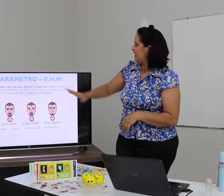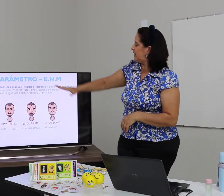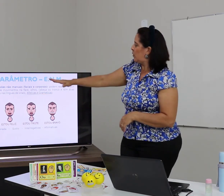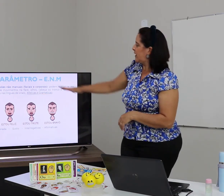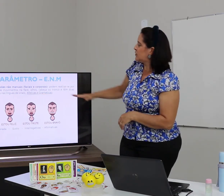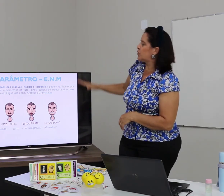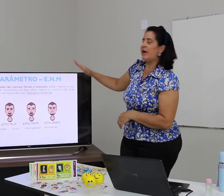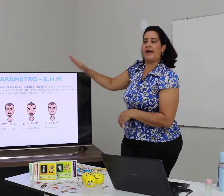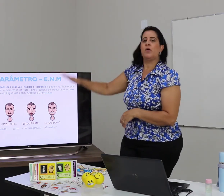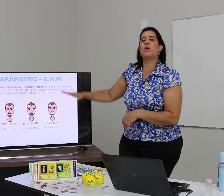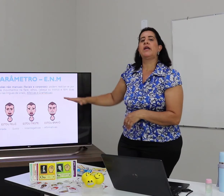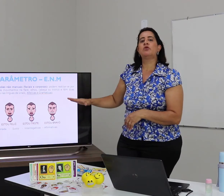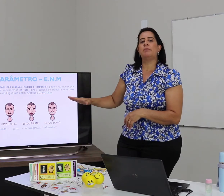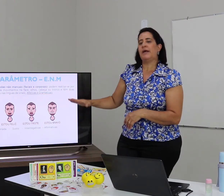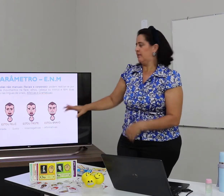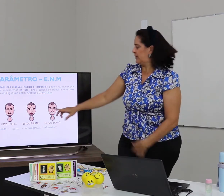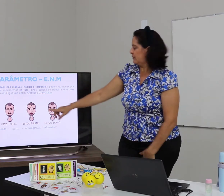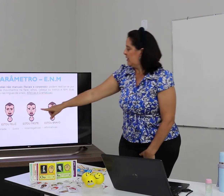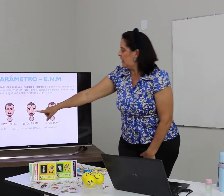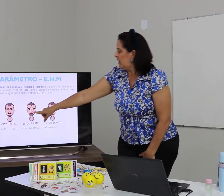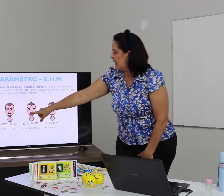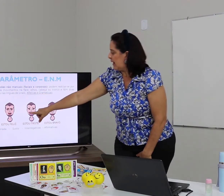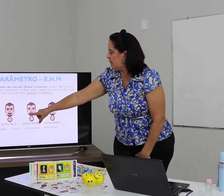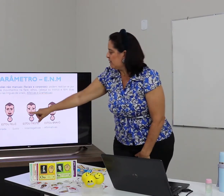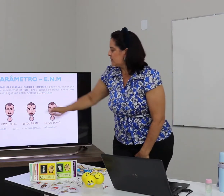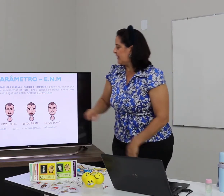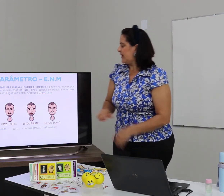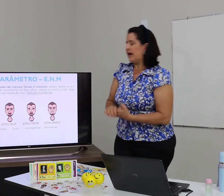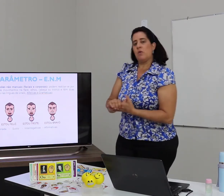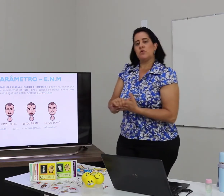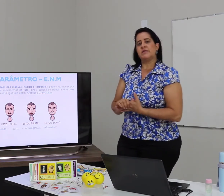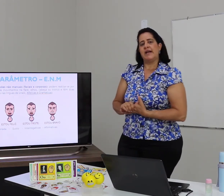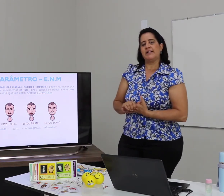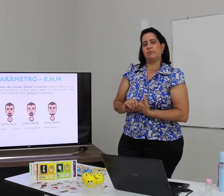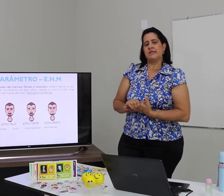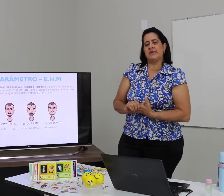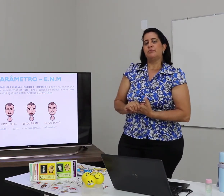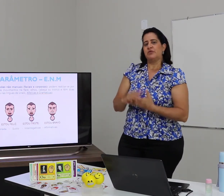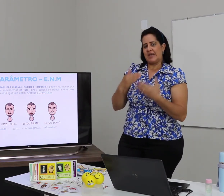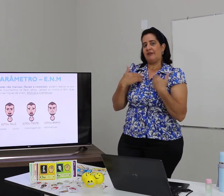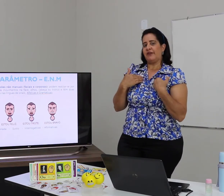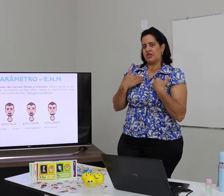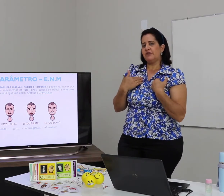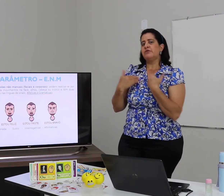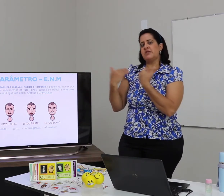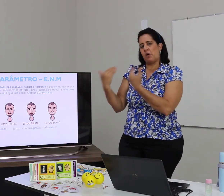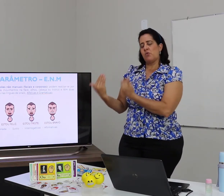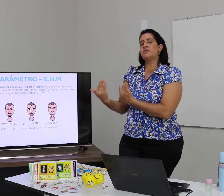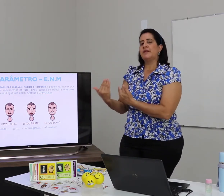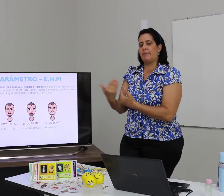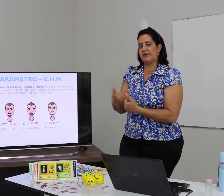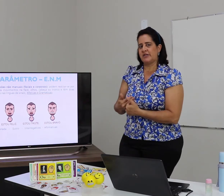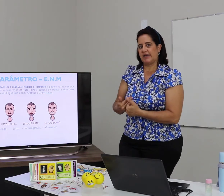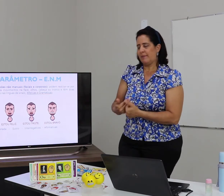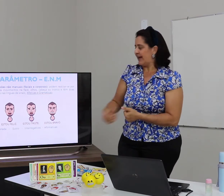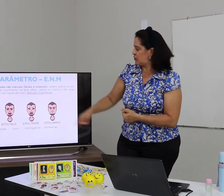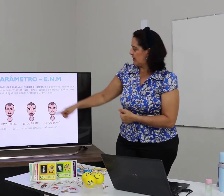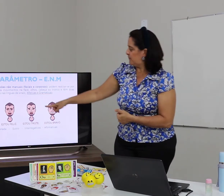Então isso é o quinto parâmetro. Vamos ver alguns sinais, por exemplo, afetivos e alguns da parte da gramática?